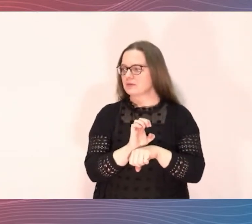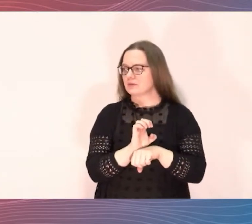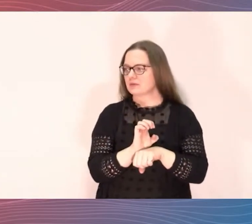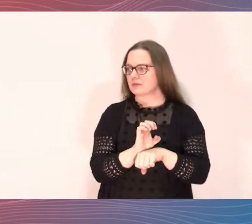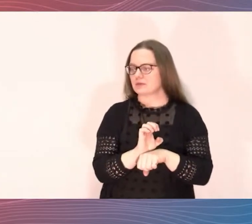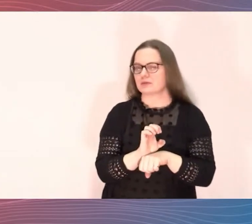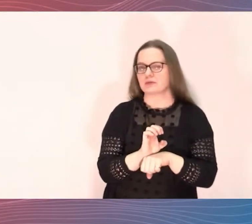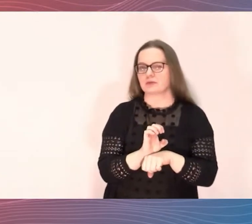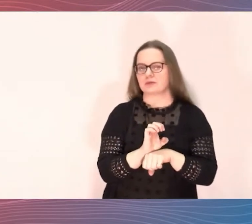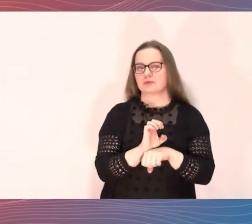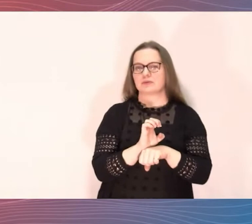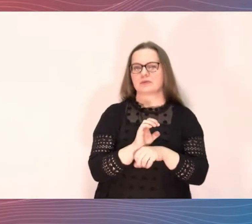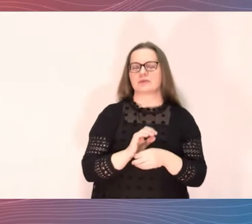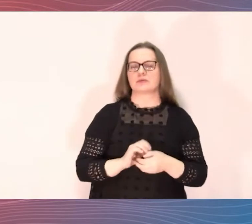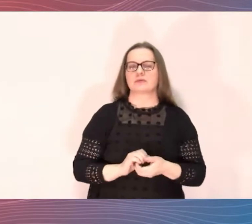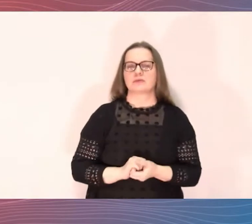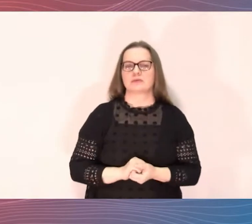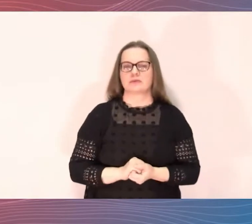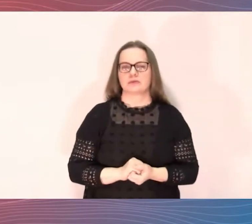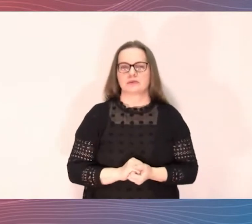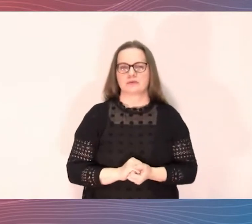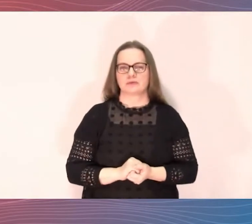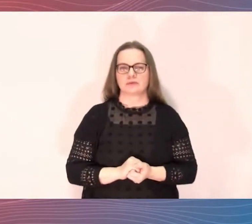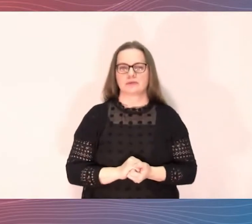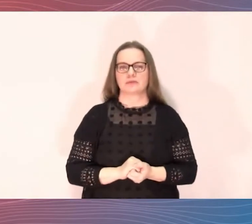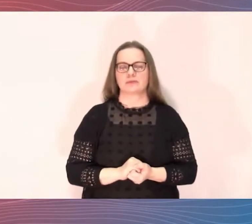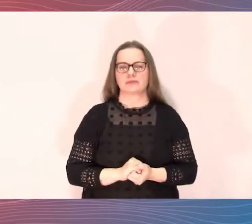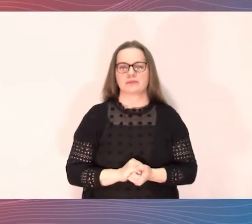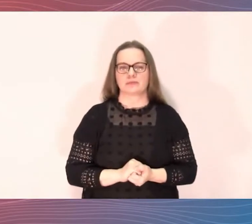Eu tenho 20 minutos para terminar aqui.